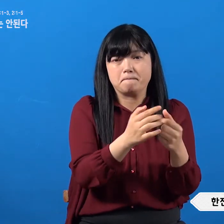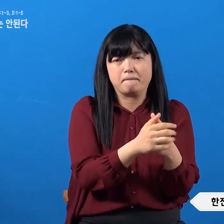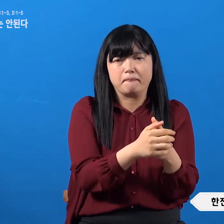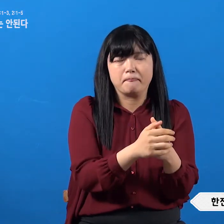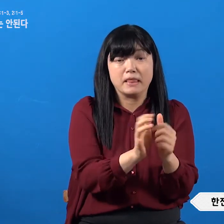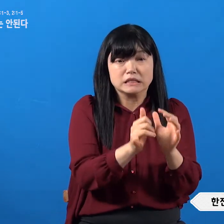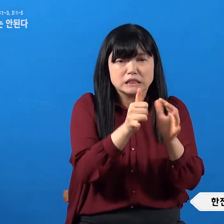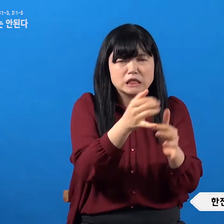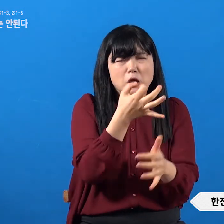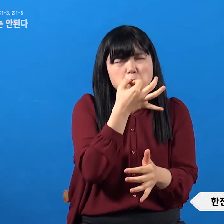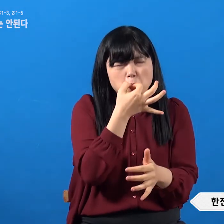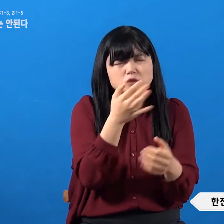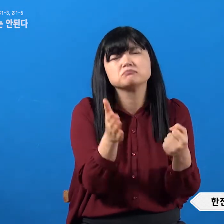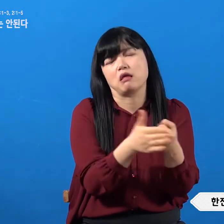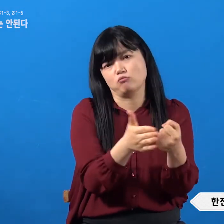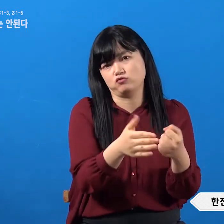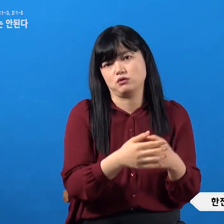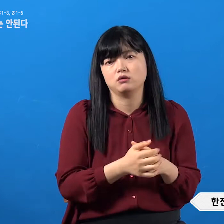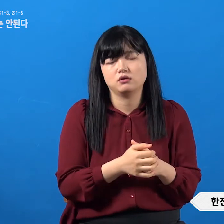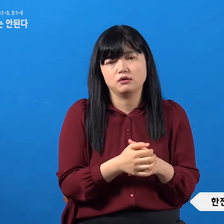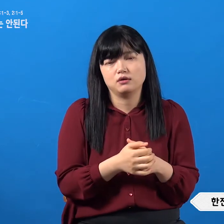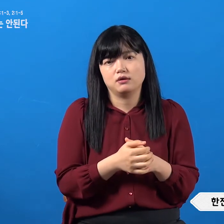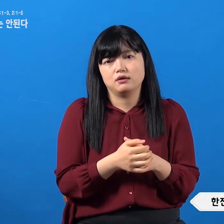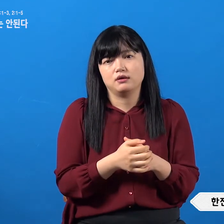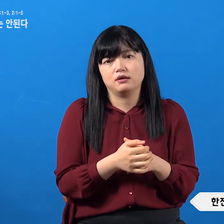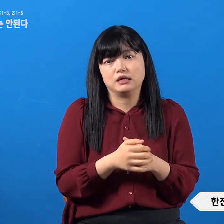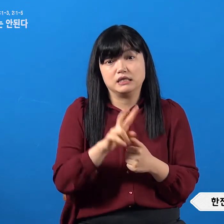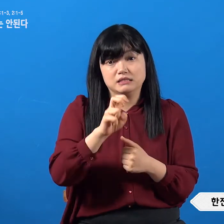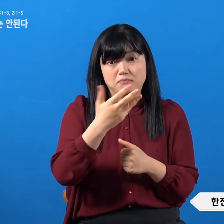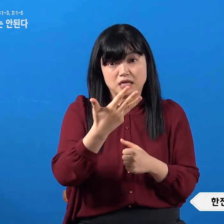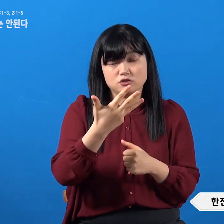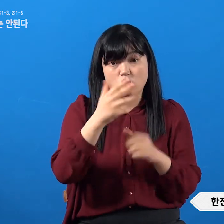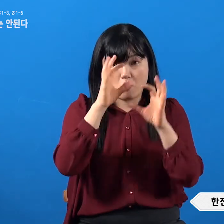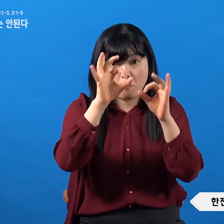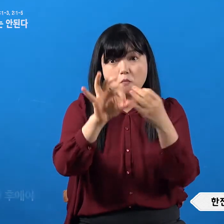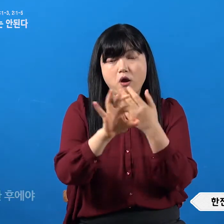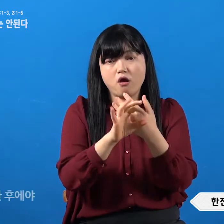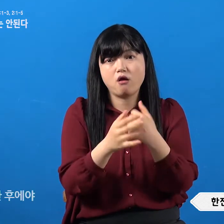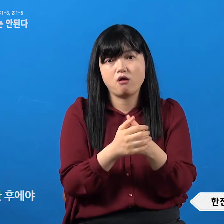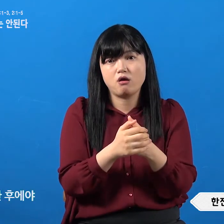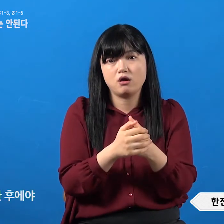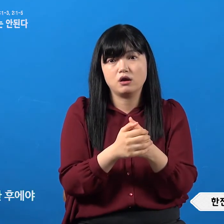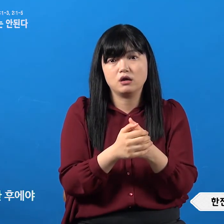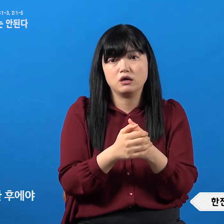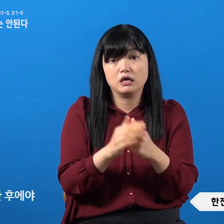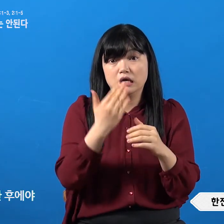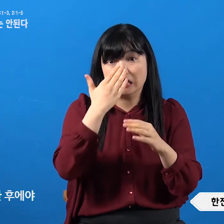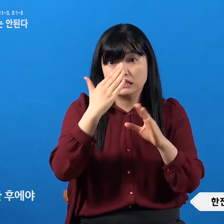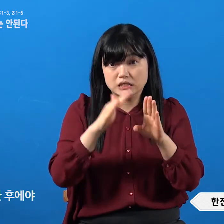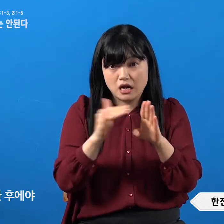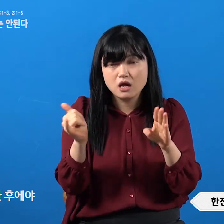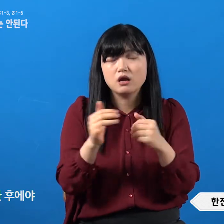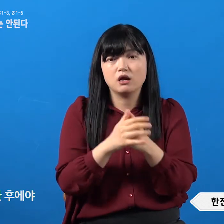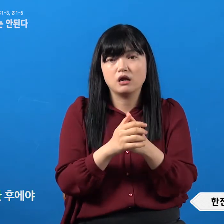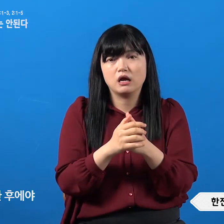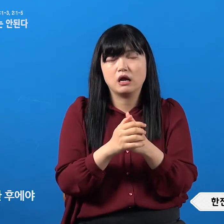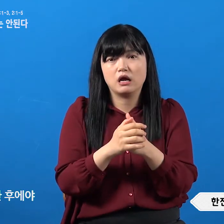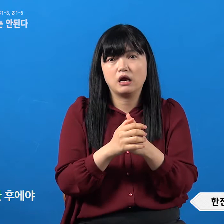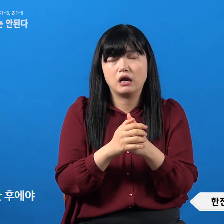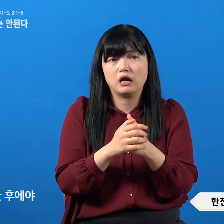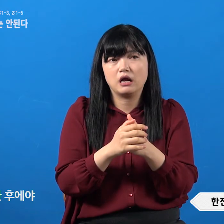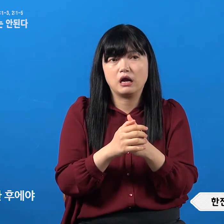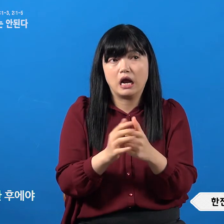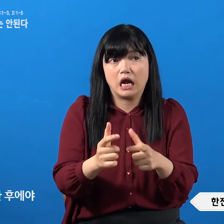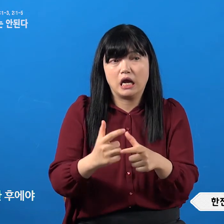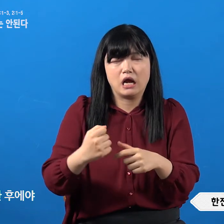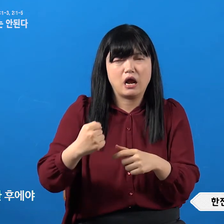첫째는 세상 욕심 때문이었습니다. 28절 보면 이스라엘이 강성한 후에야